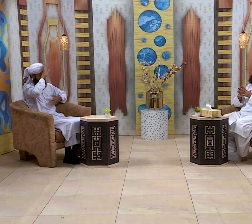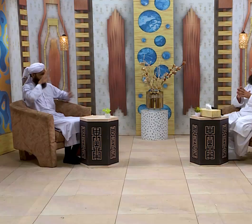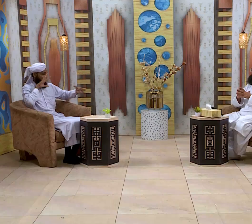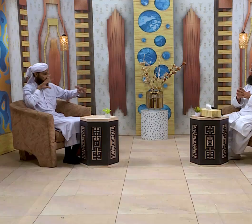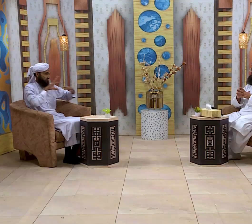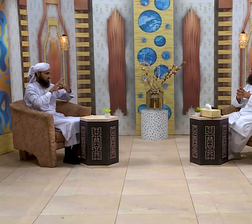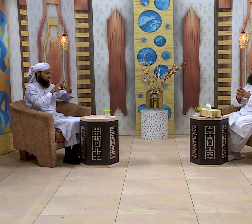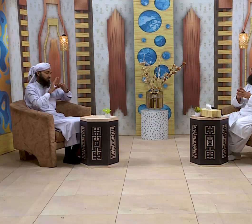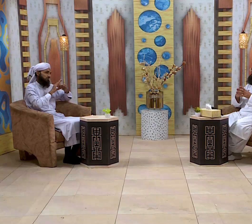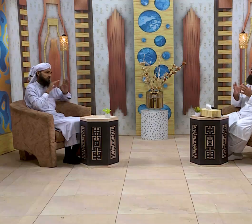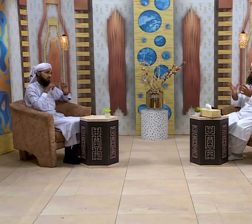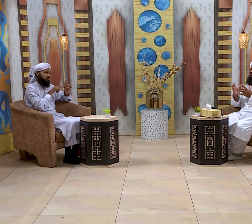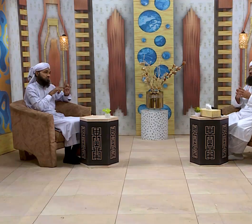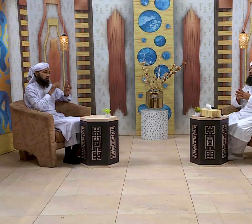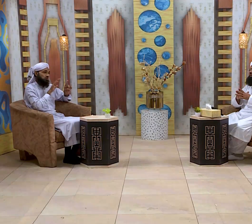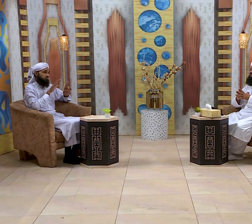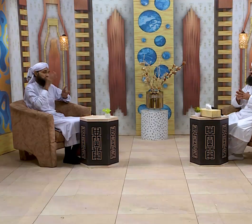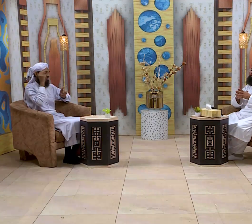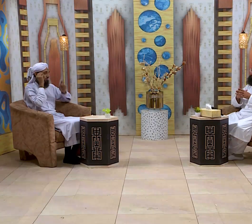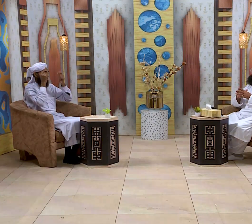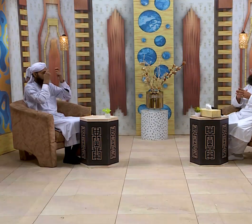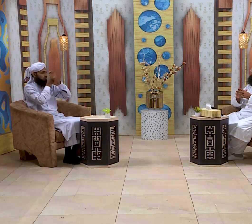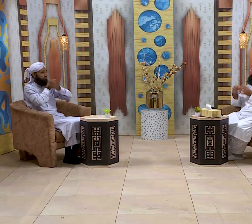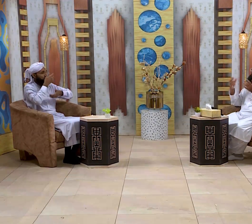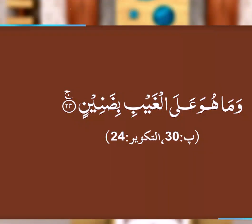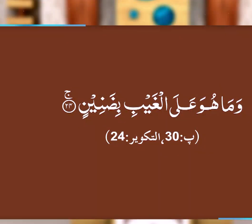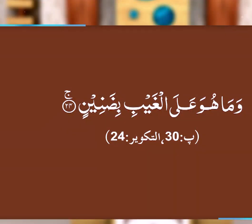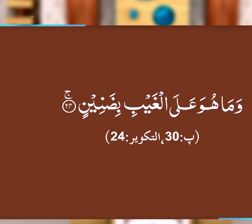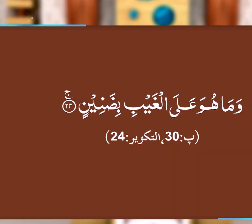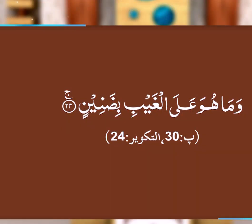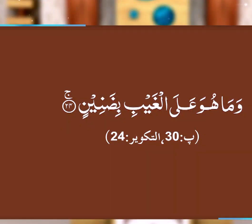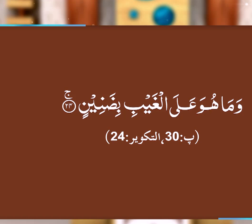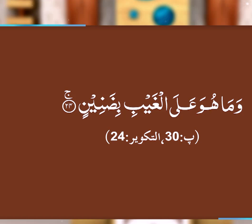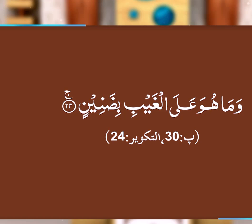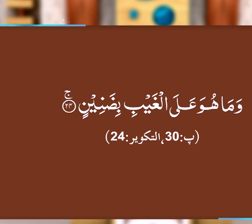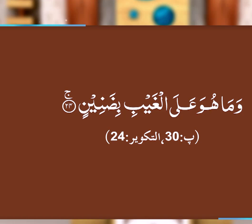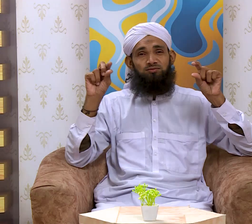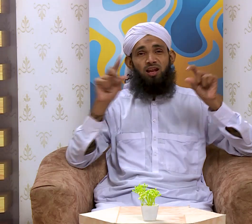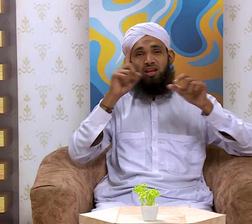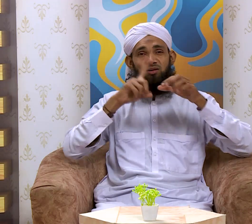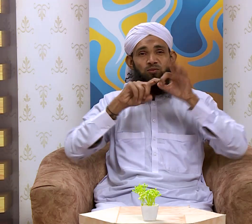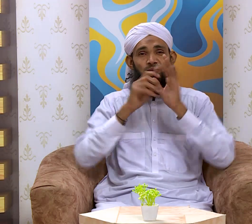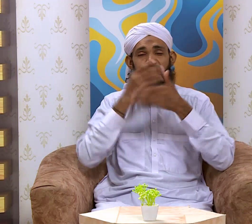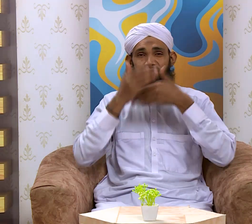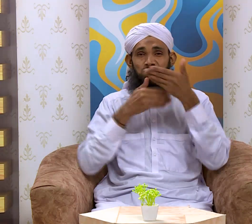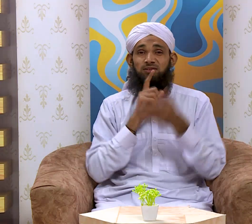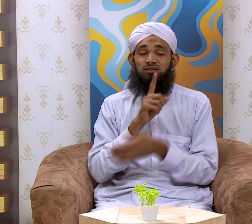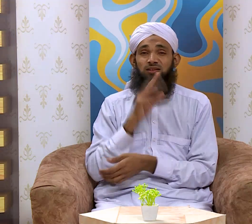وبارک وسلم کے علم غیب کو بیان کرتے ہوئے ارشاد فرمایا وَمَا هُوَ عَلَى الْغَيْبِ بِضَنِينَ، اور یہ نبی غیب بتانے